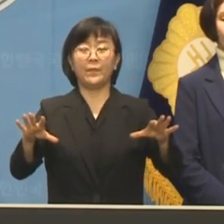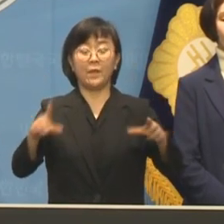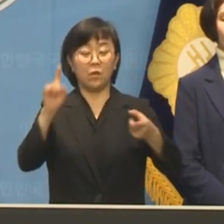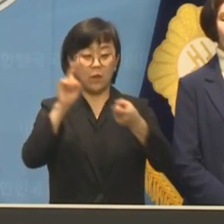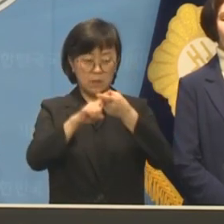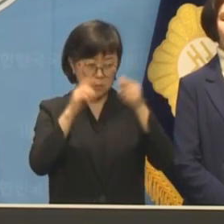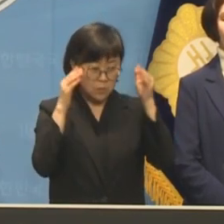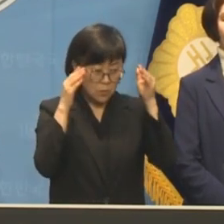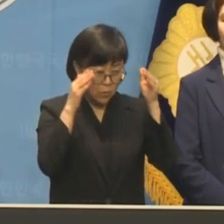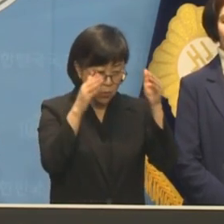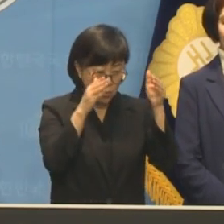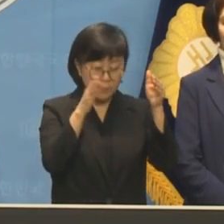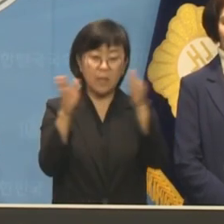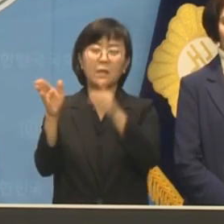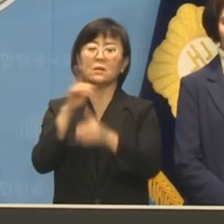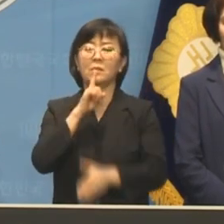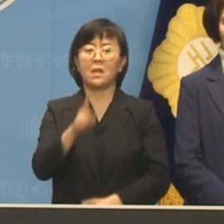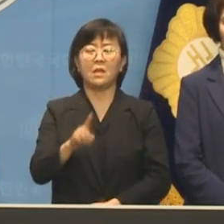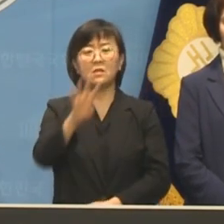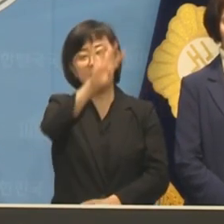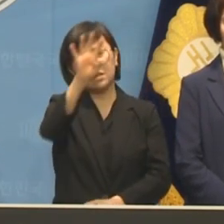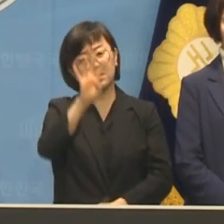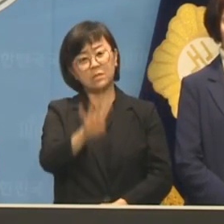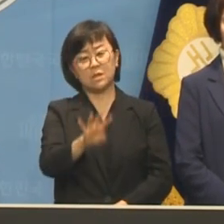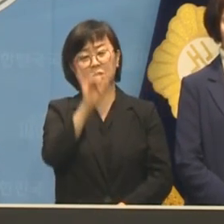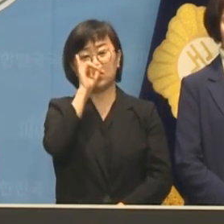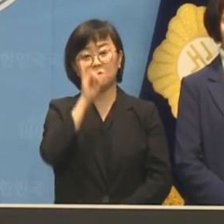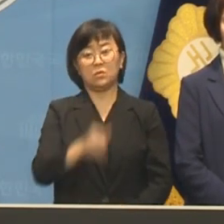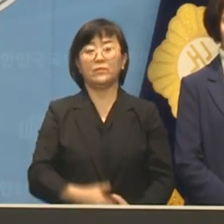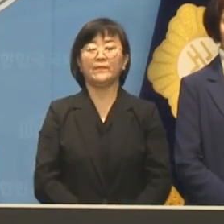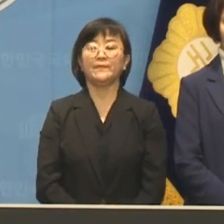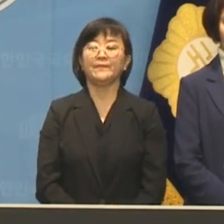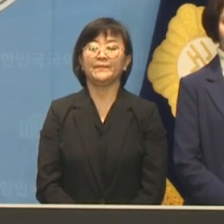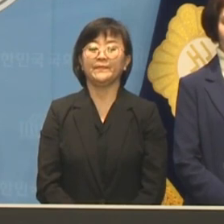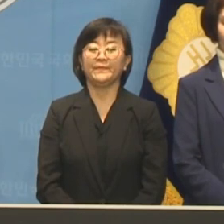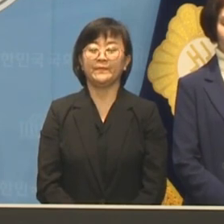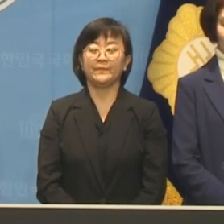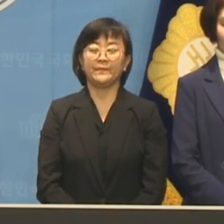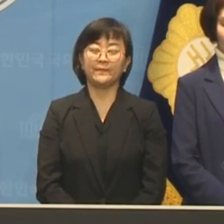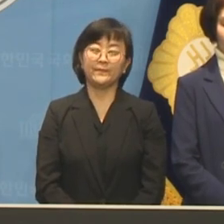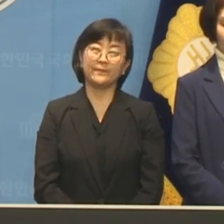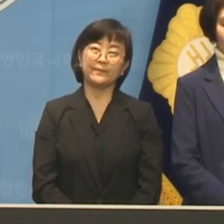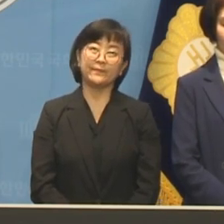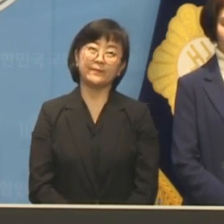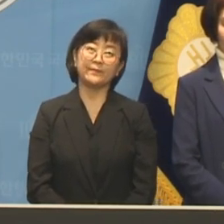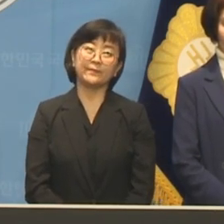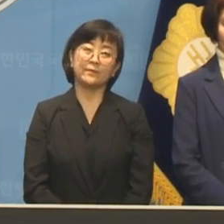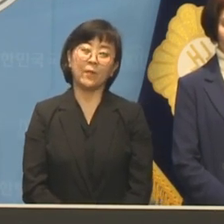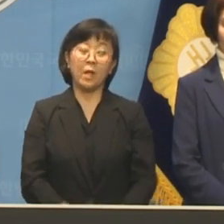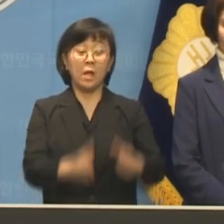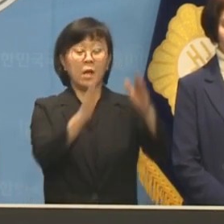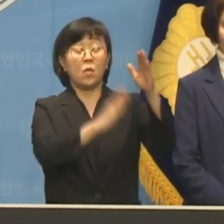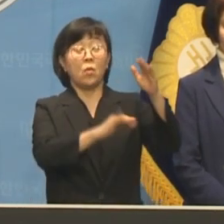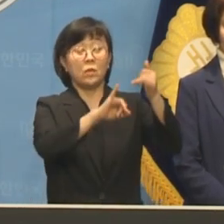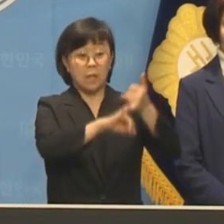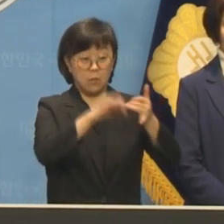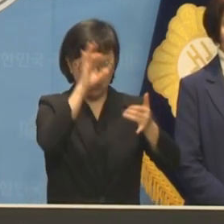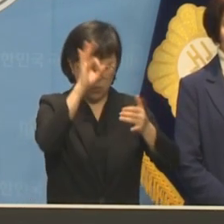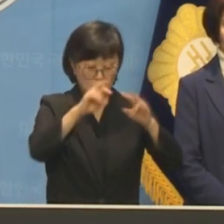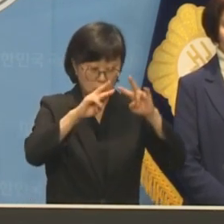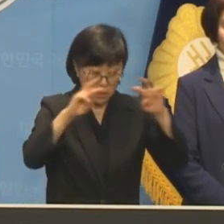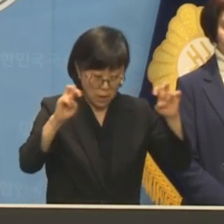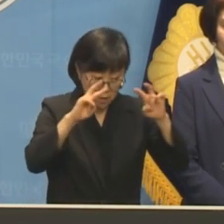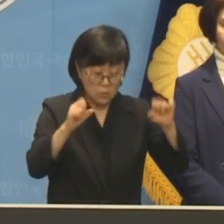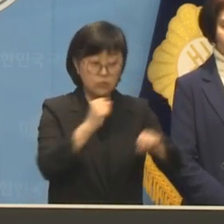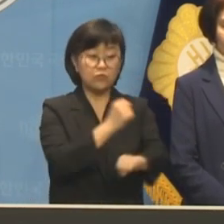관심을 또 가져주는 게 아닌가 하는 의구심을 사실 갖고 있습니다. 그런데 과연 이 공약들을 보면은